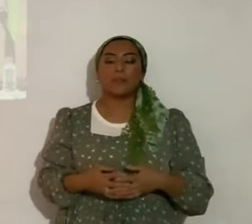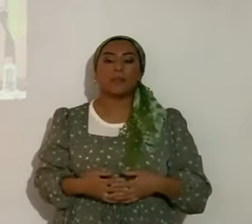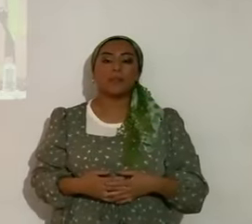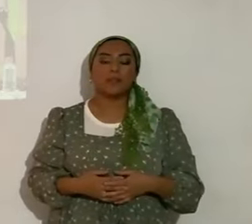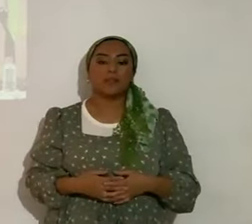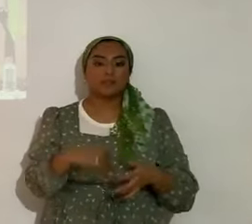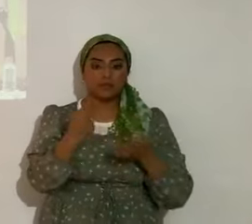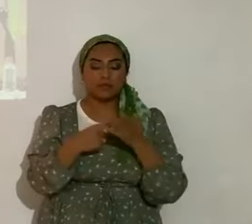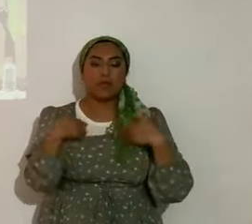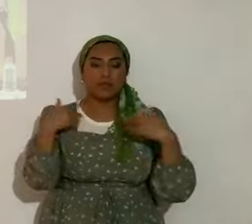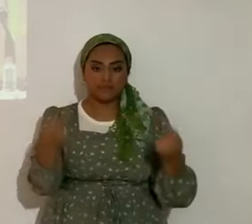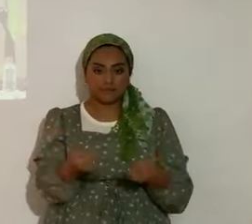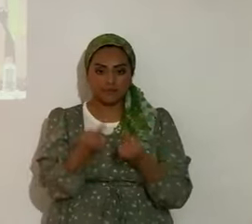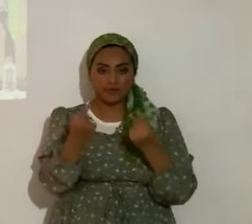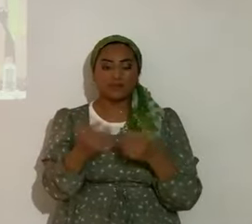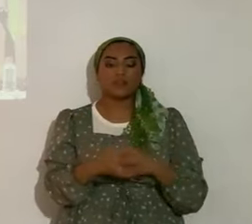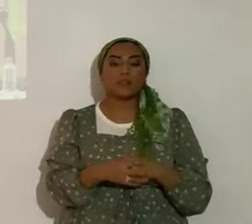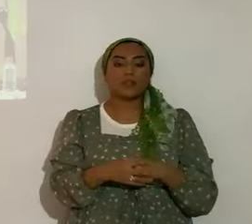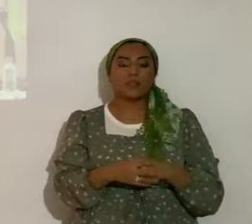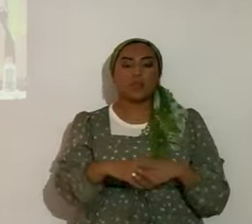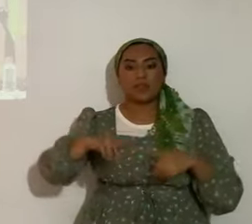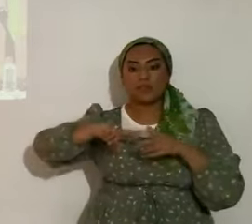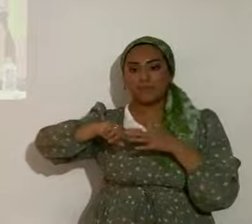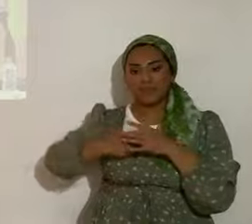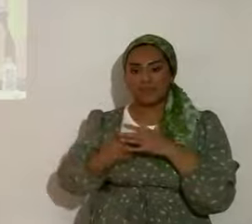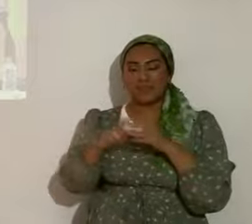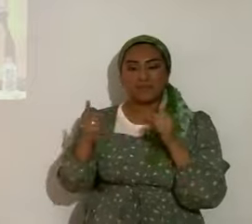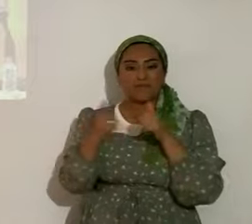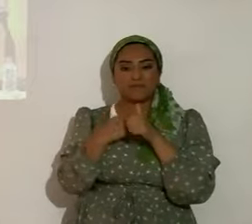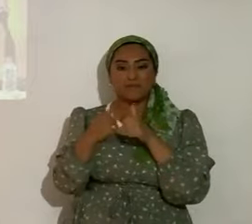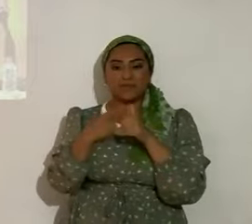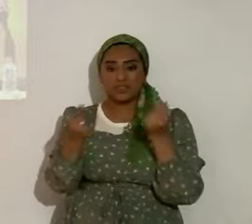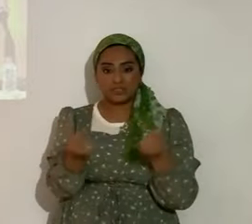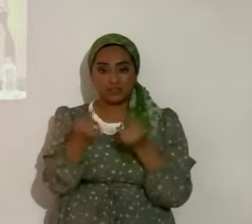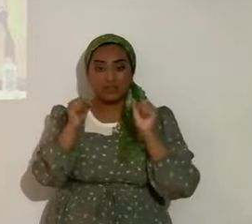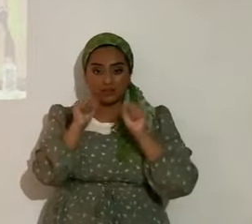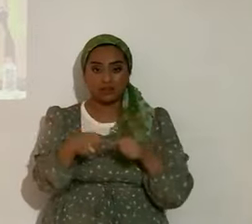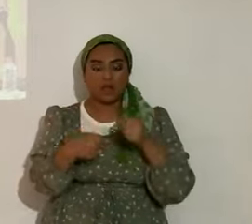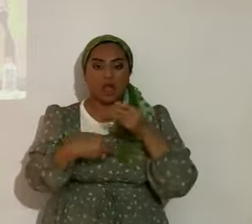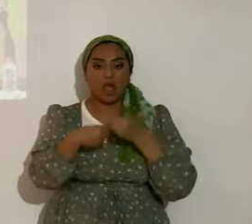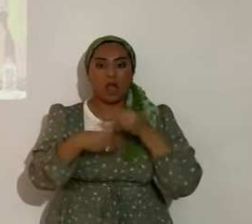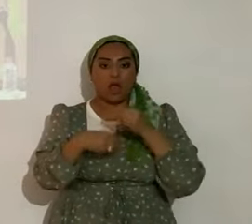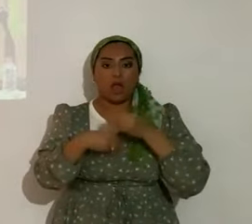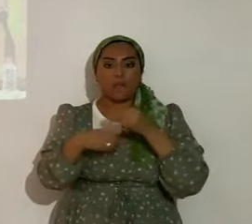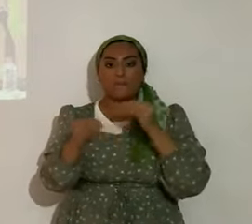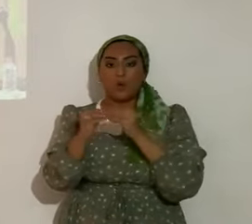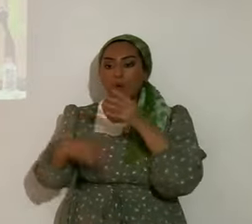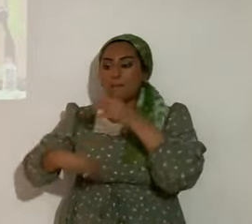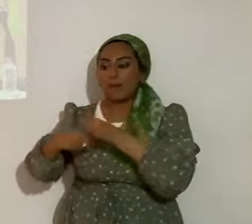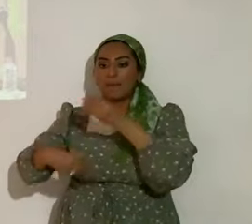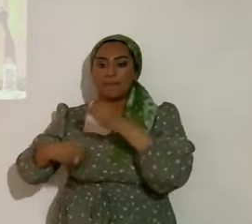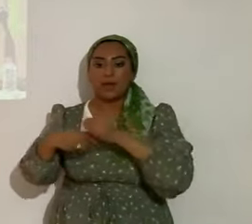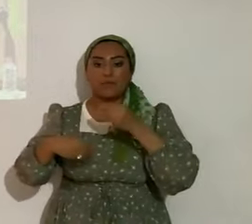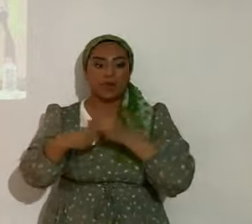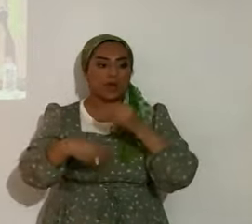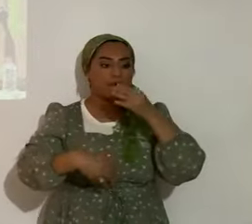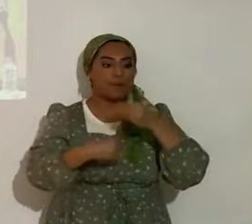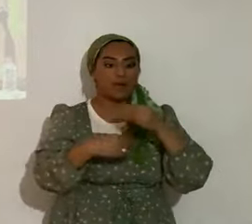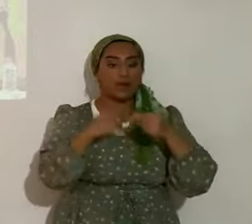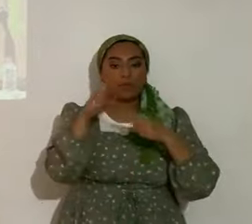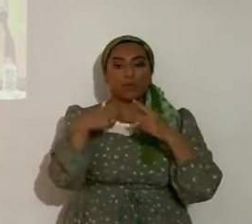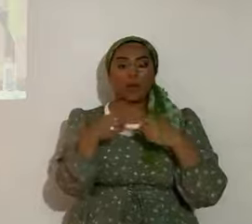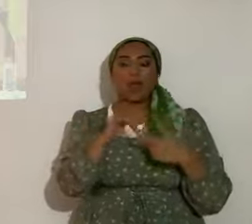pero a veces hay pecado, entonces repito, la dificultad inicial o el pecado puede multiplicarse. Es a lo que voy, ¿sí?